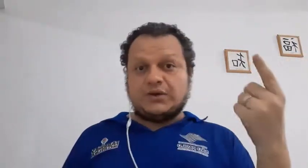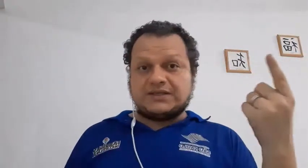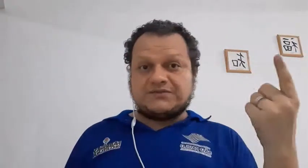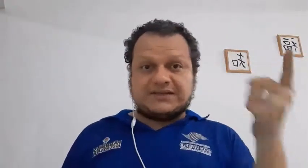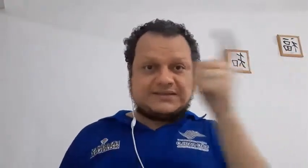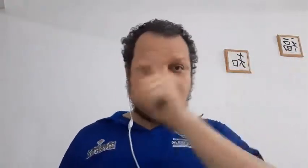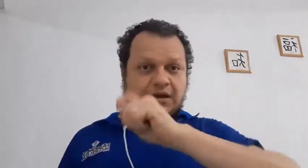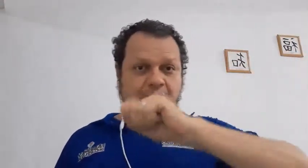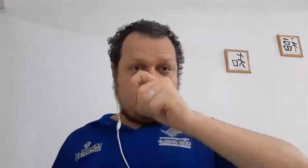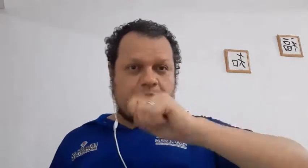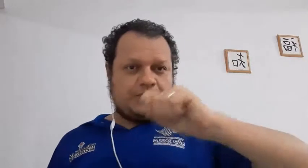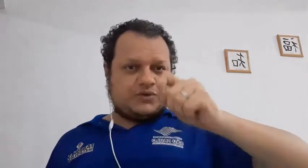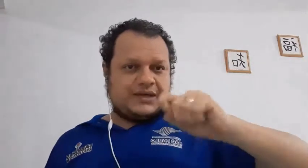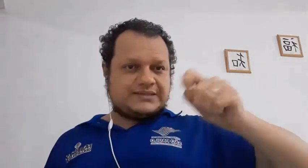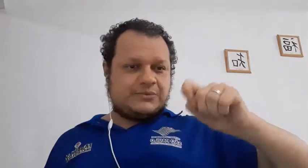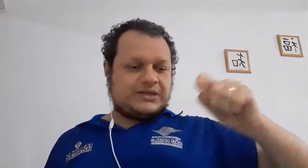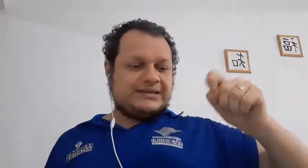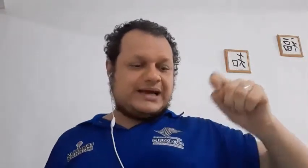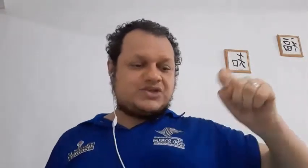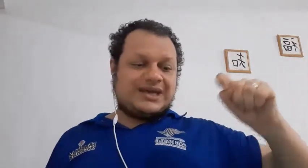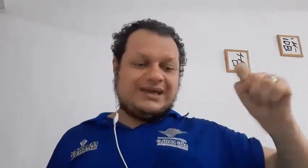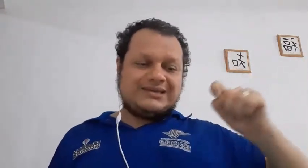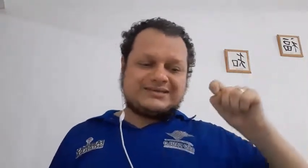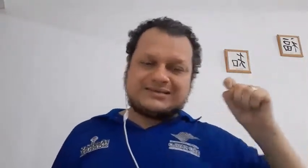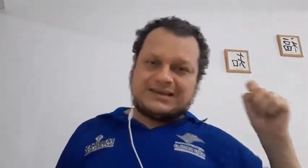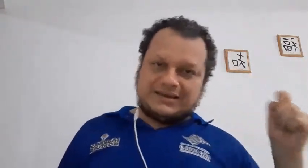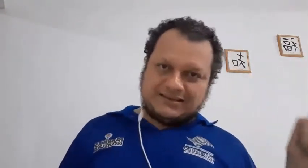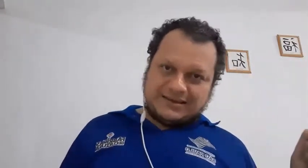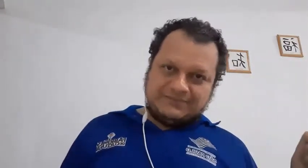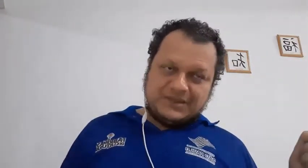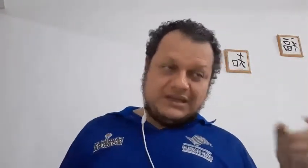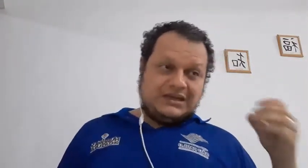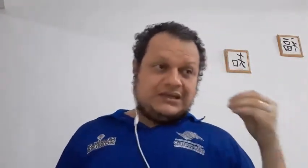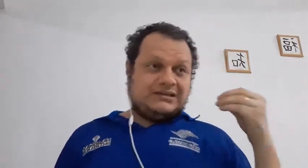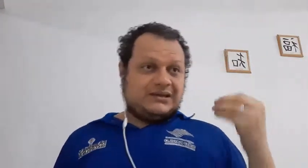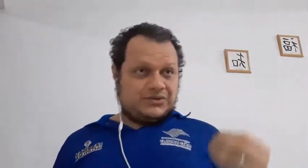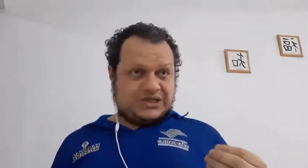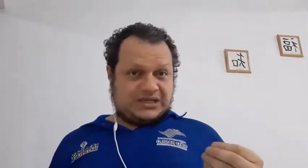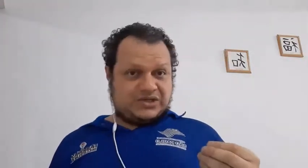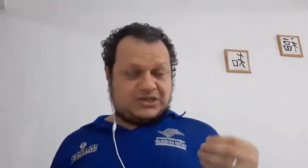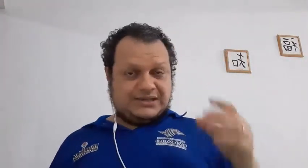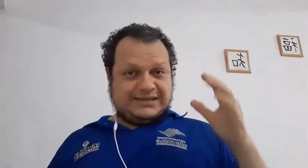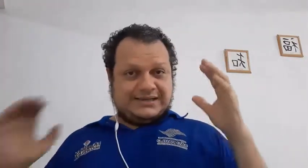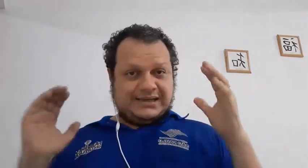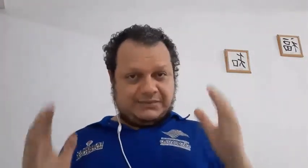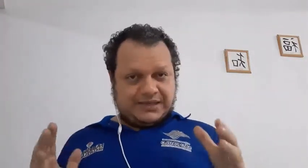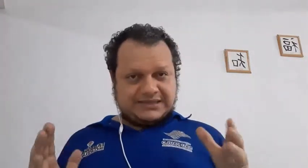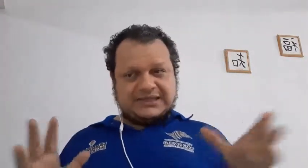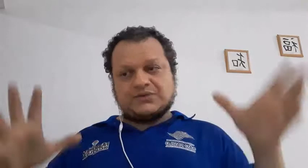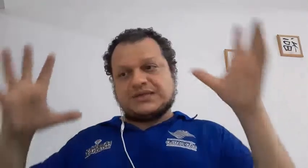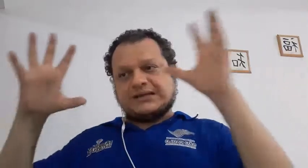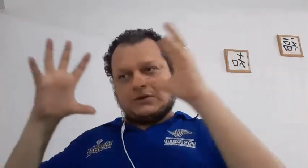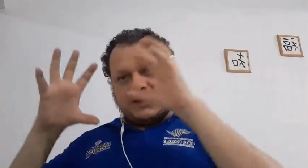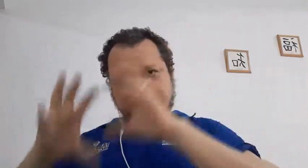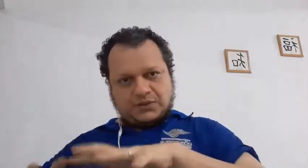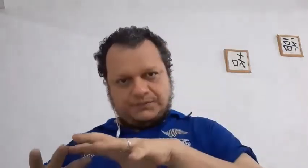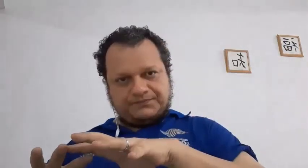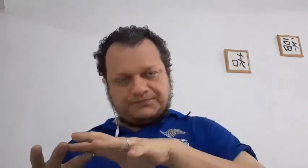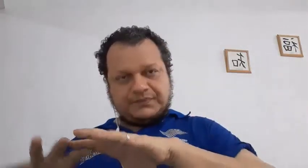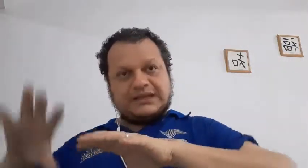vai ser o português na modalidade escrita. Então, gente, Libras é usada no Brasil, tem